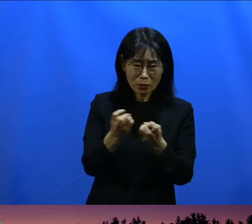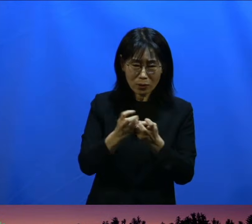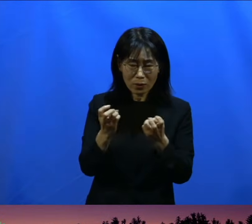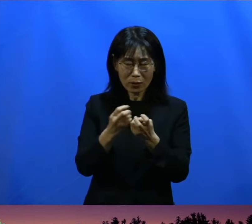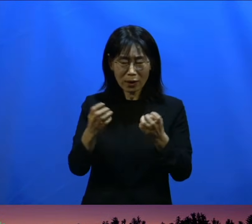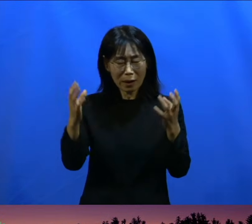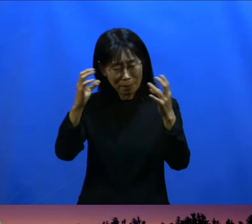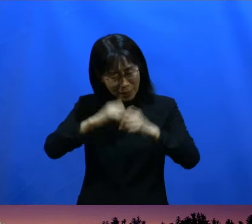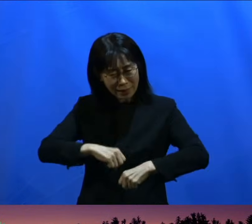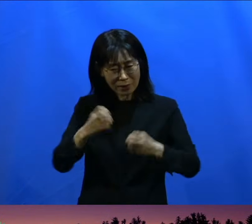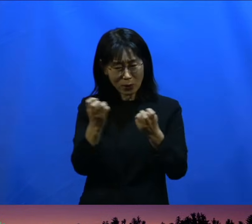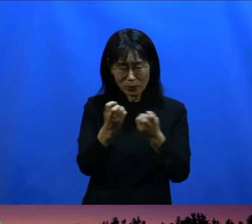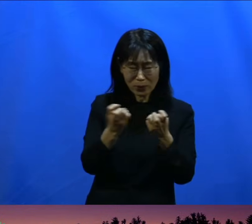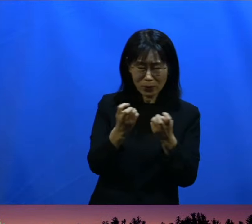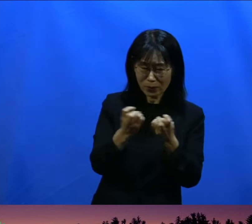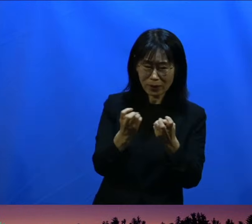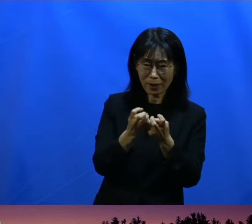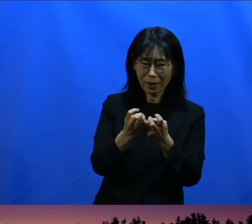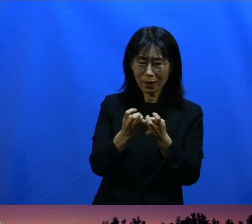출구가 안 보여요.